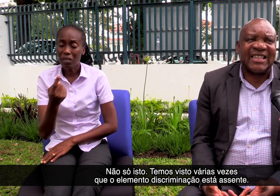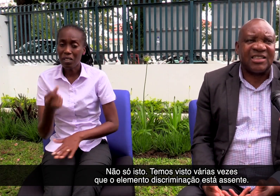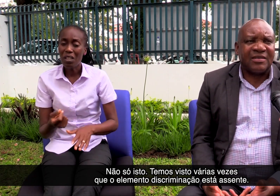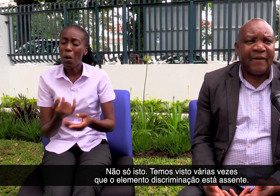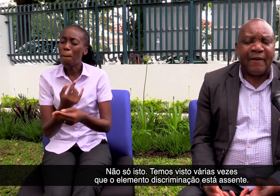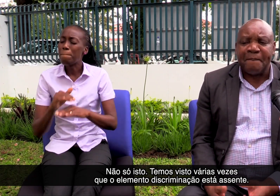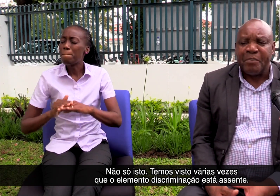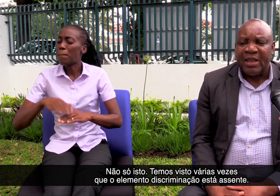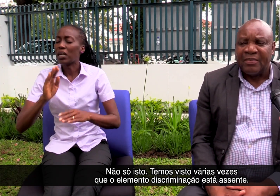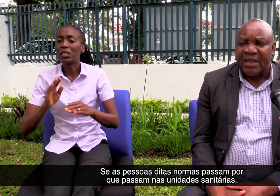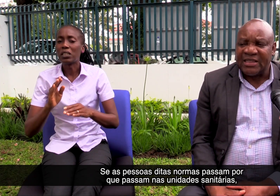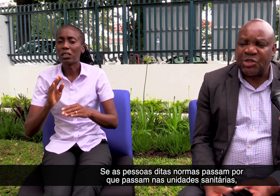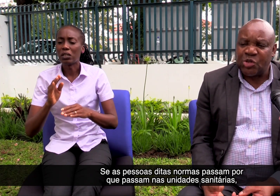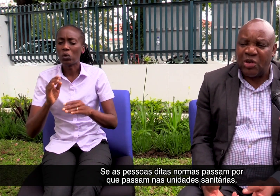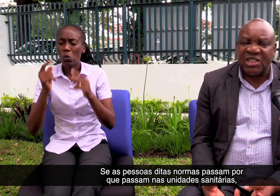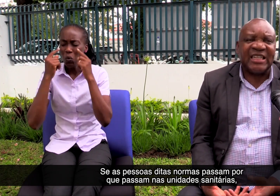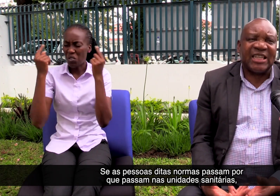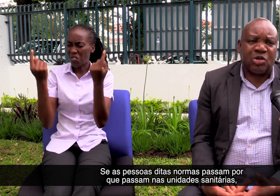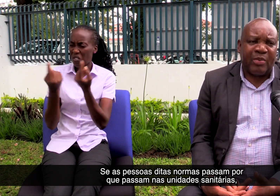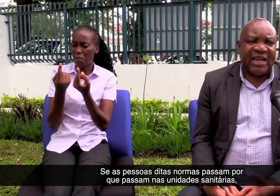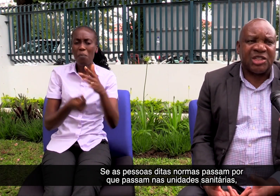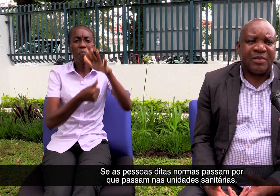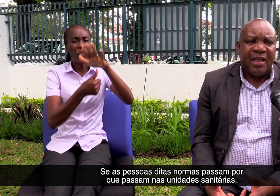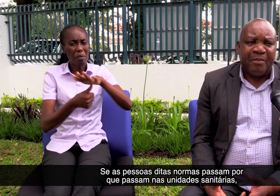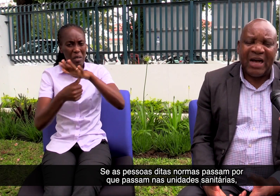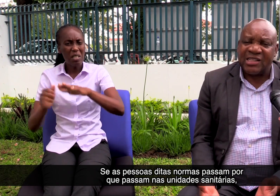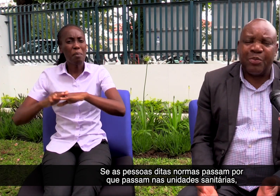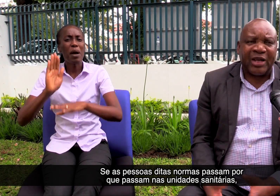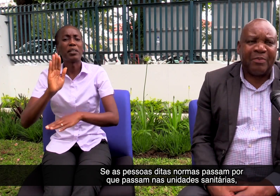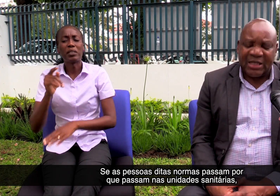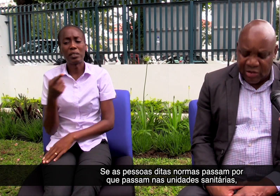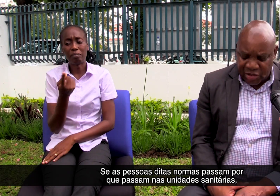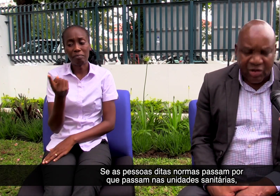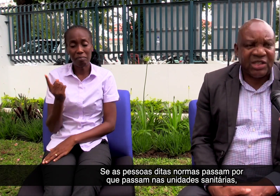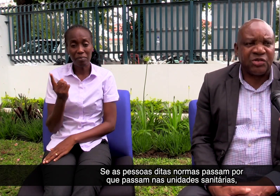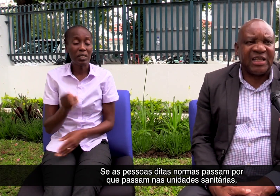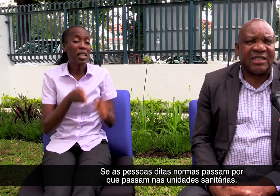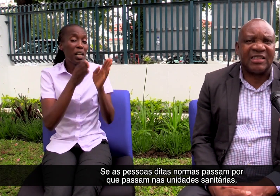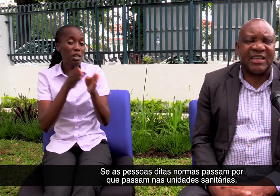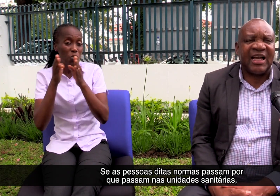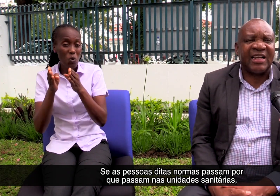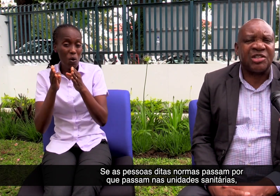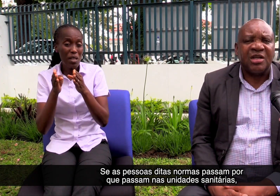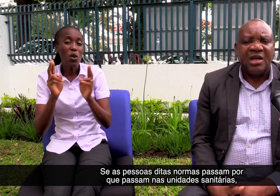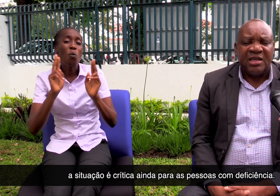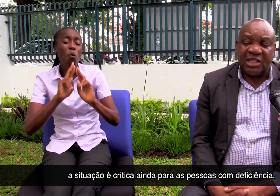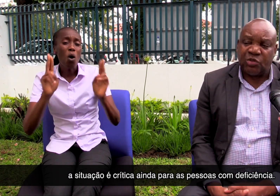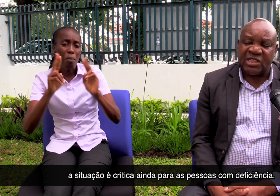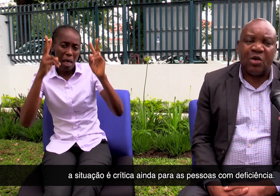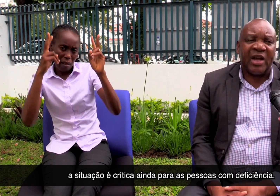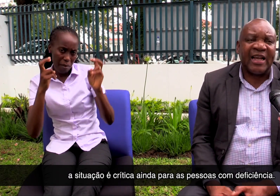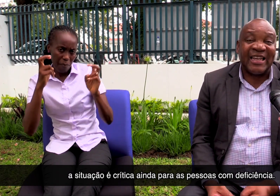está assente, né? Se as pessoas ditas normais passam porque passam nas nossas unidades sanitárias